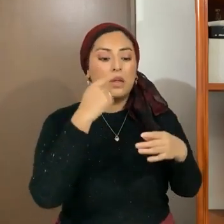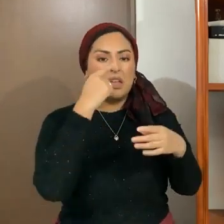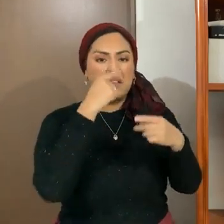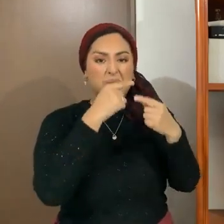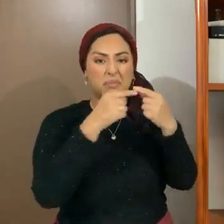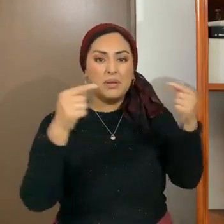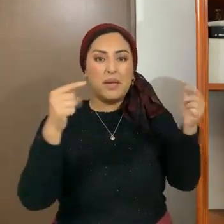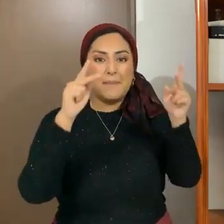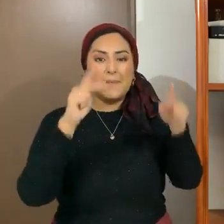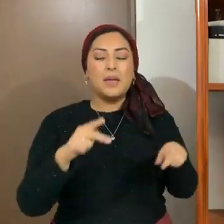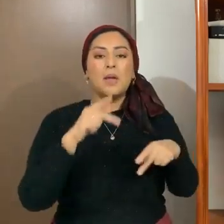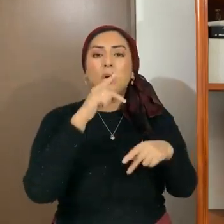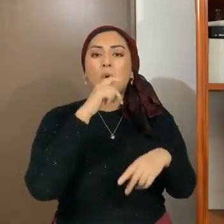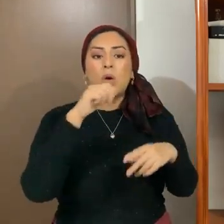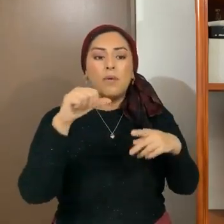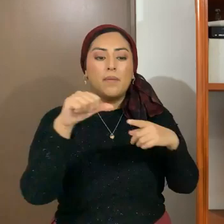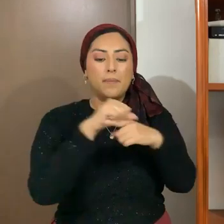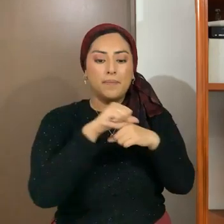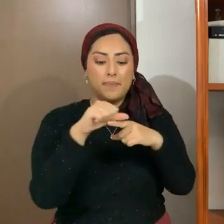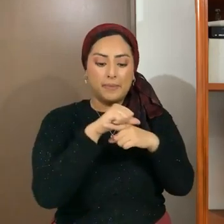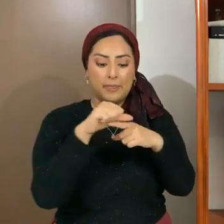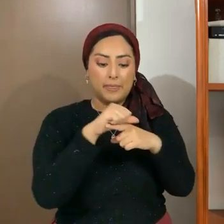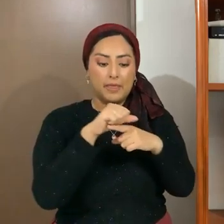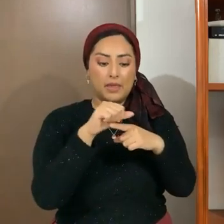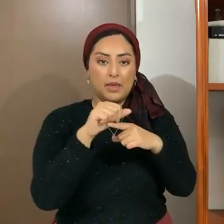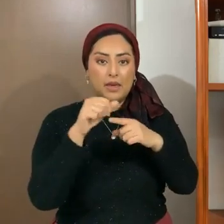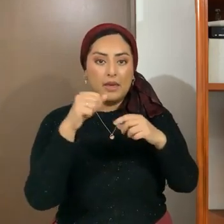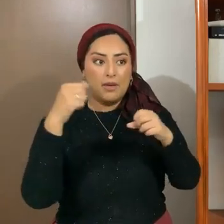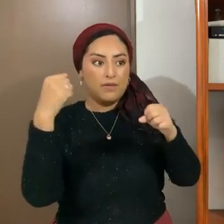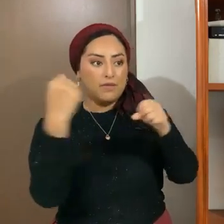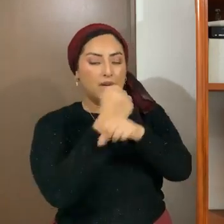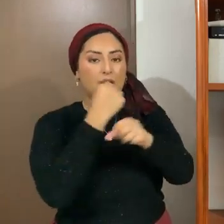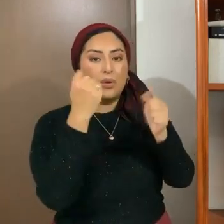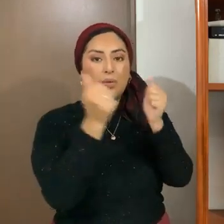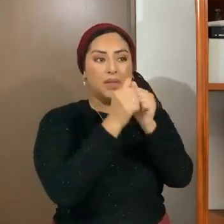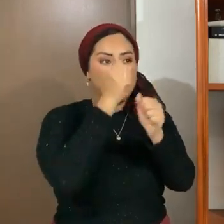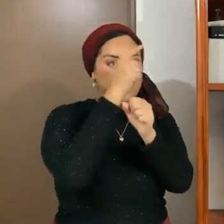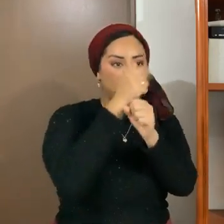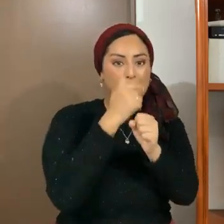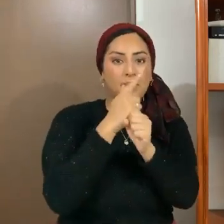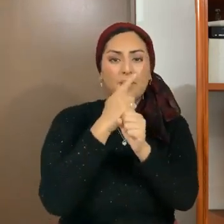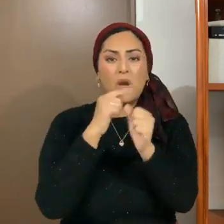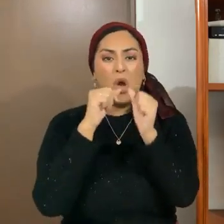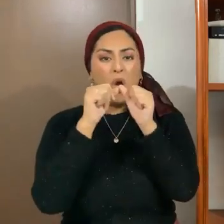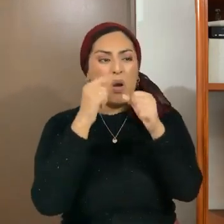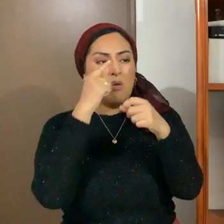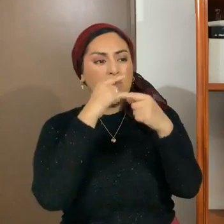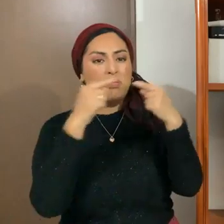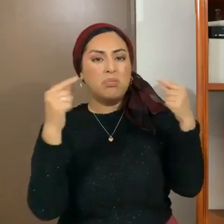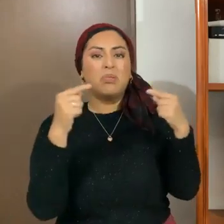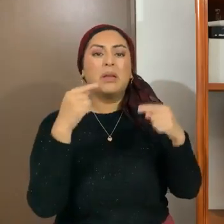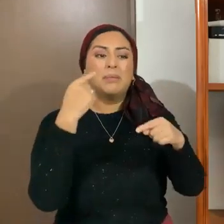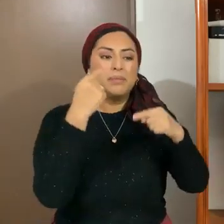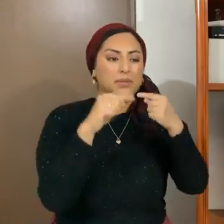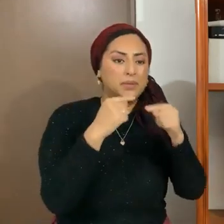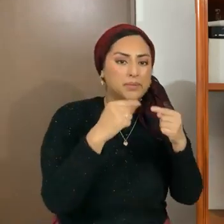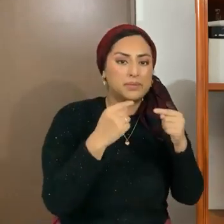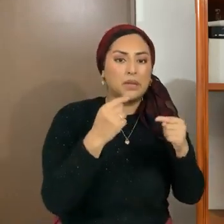Enemistades, quien practica el pelear con los demás, estar siempre enemistados,